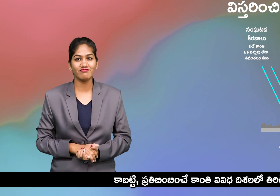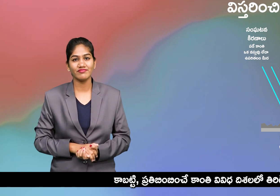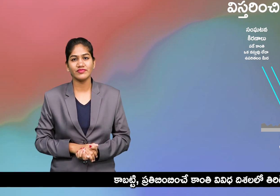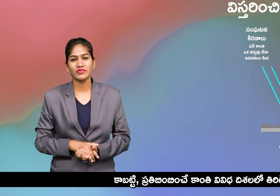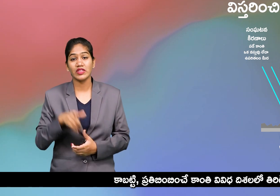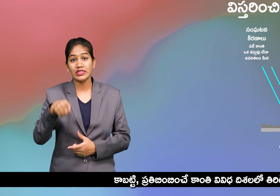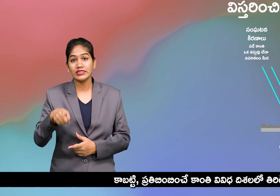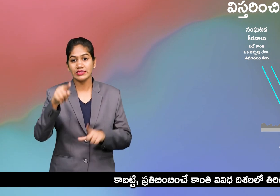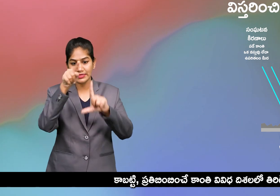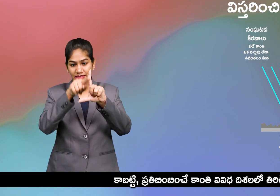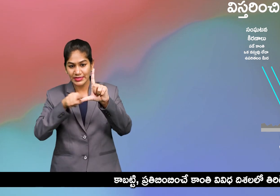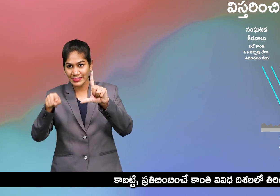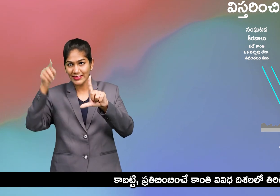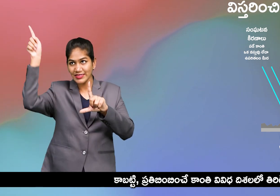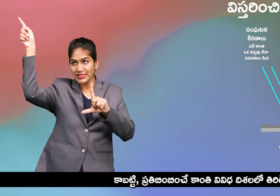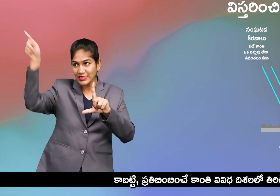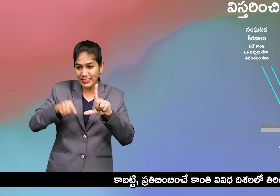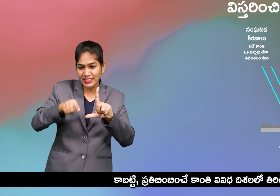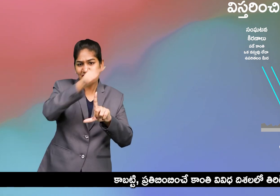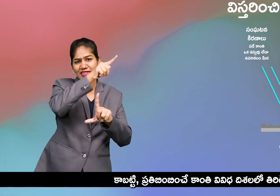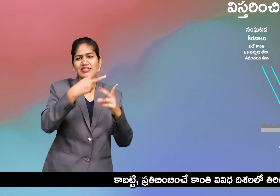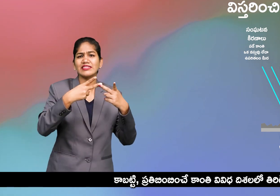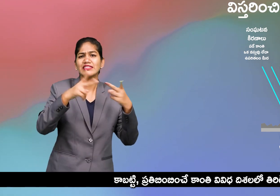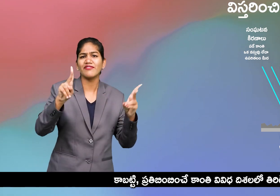కాబట్టి ప్రతిబింబించే కాంతి వివిధ దిశలలో తిరిగి వస్తుంది.